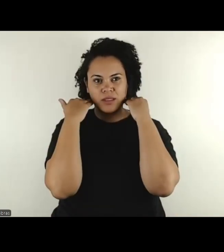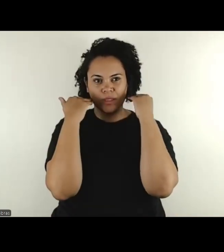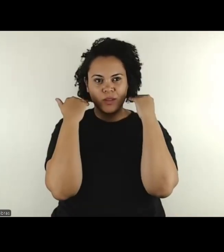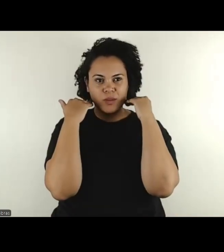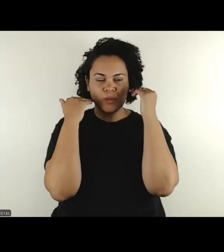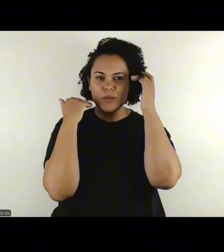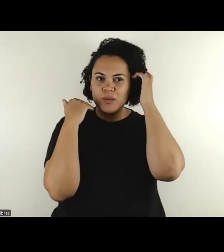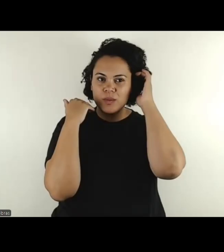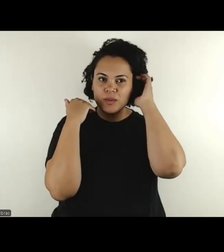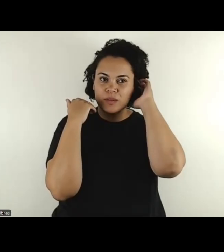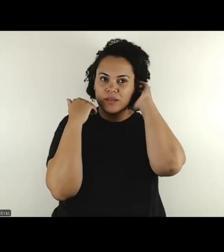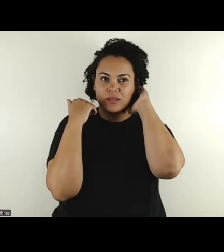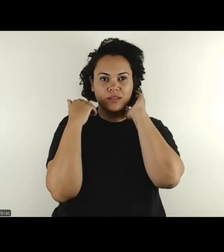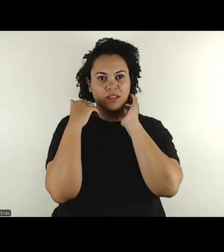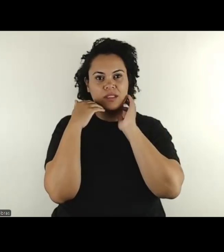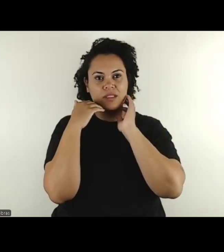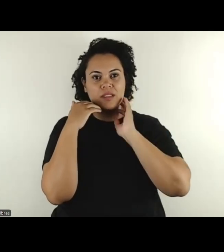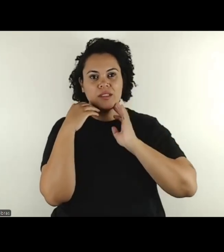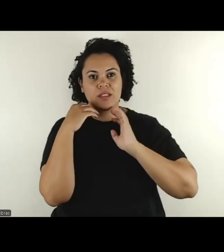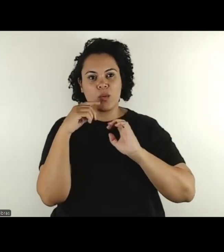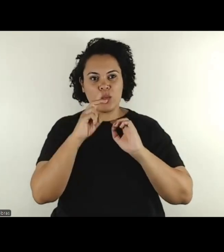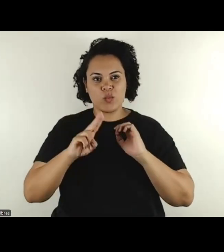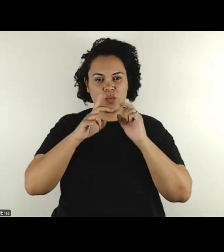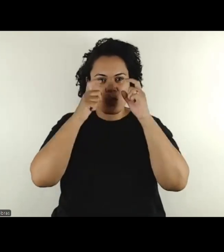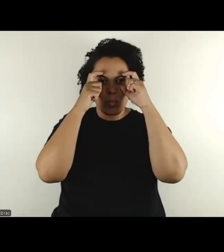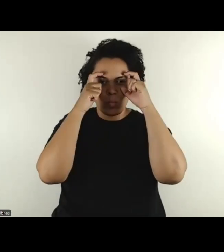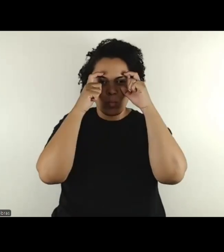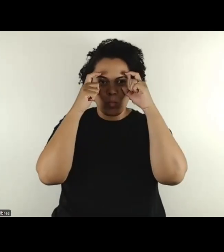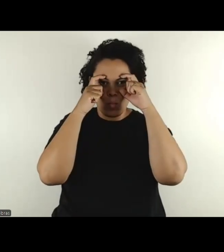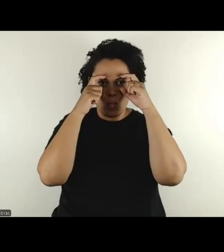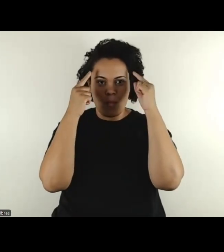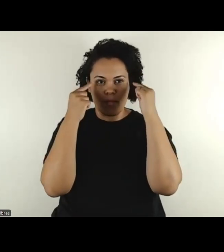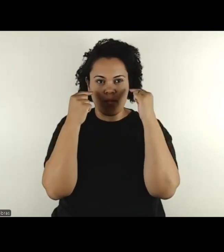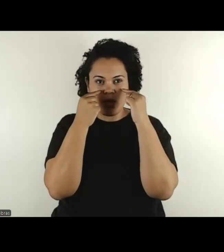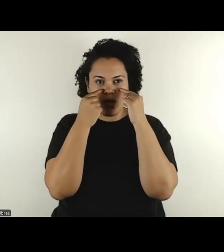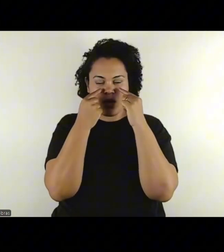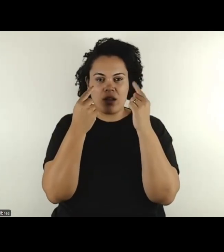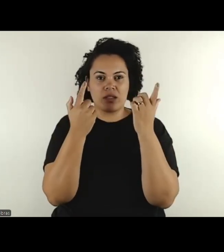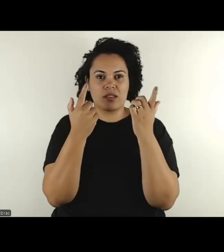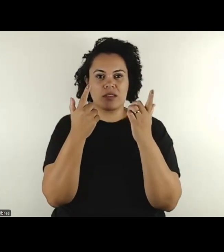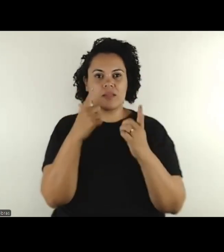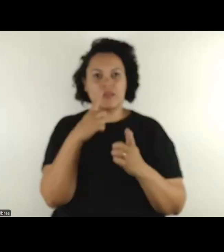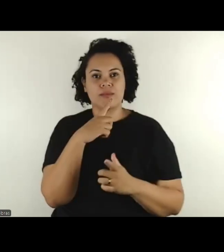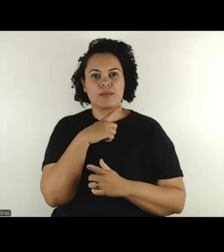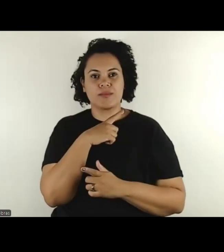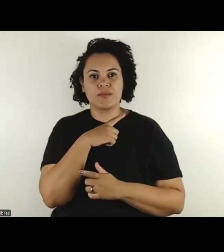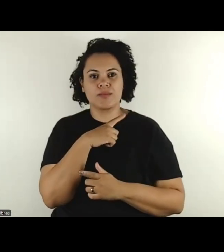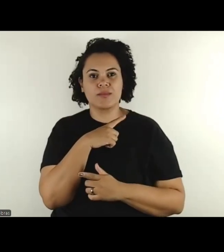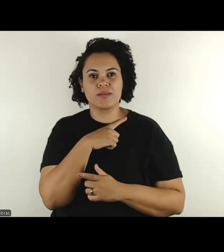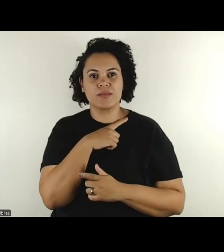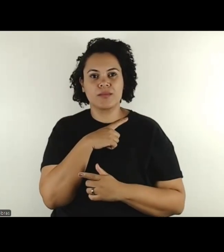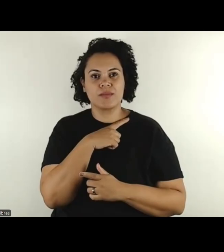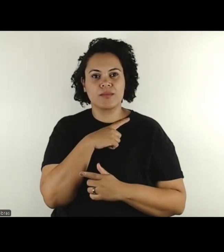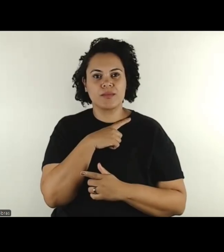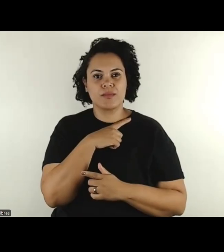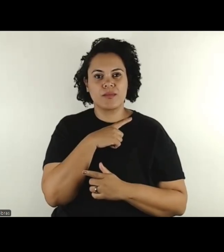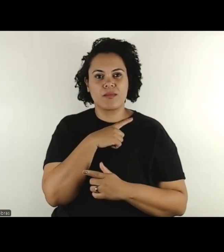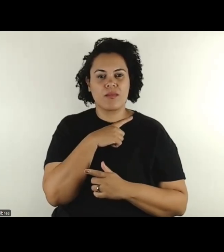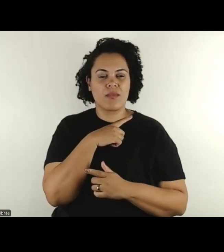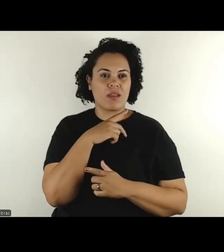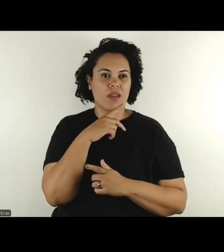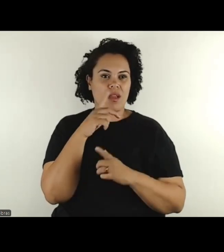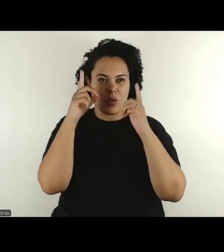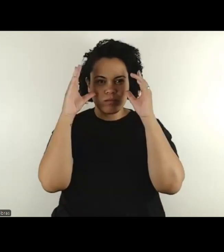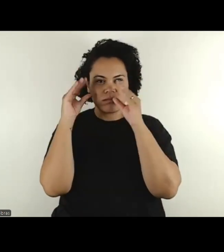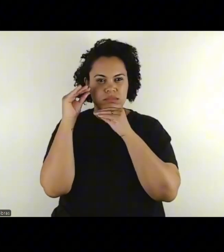orelhas. Estou usando um óculos quadrado, com uma armação amarronzada,